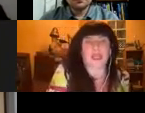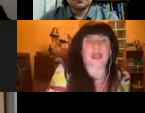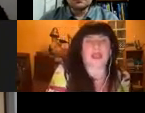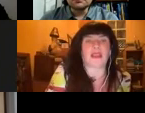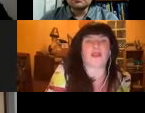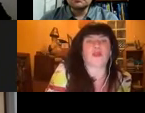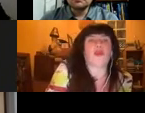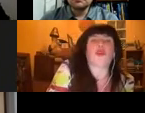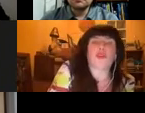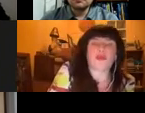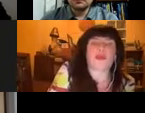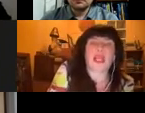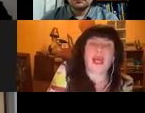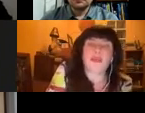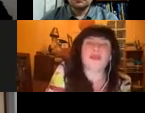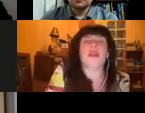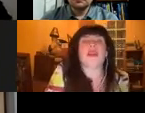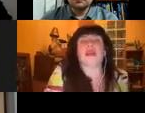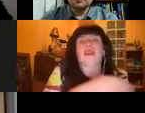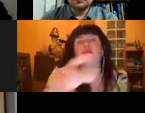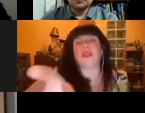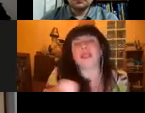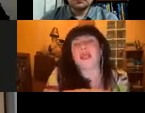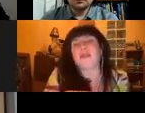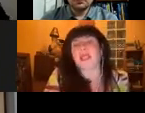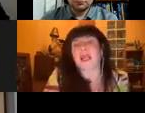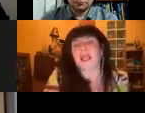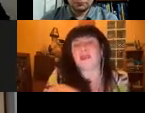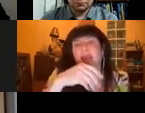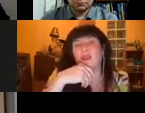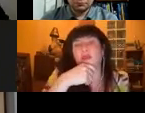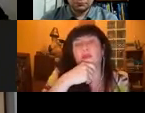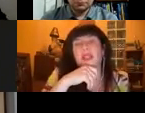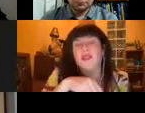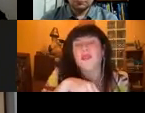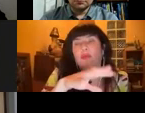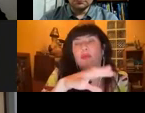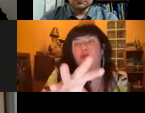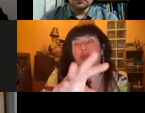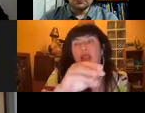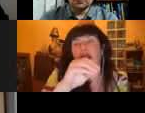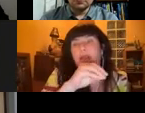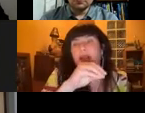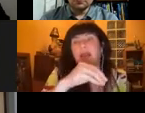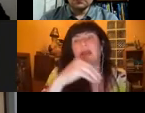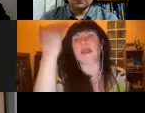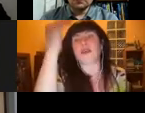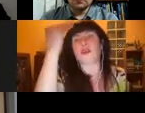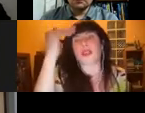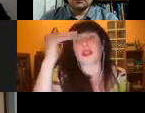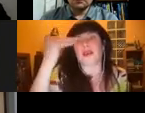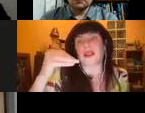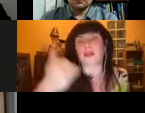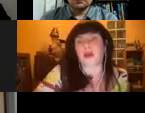eso es aquí lo que ocurre con estos resultados. Esto es fundamentalmente la gráfica que estuvimos mirando, las 4 funciones del habla y